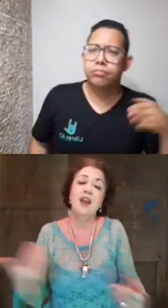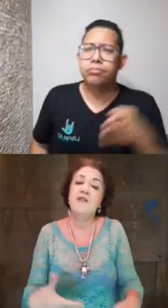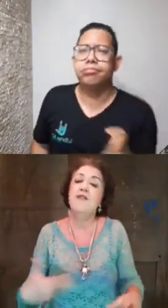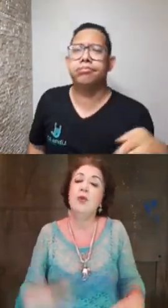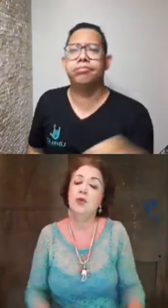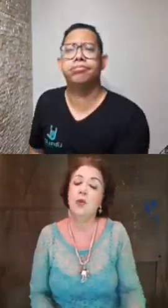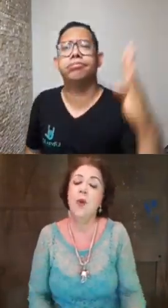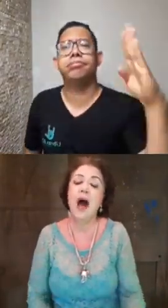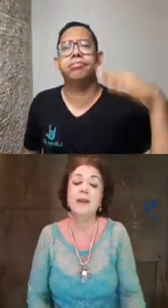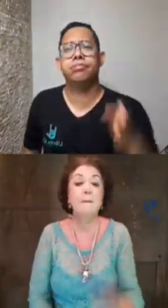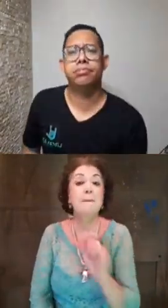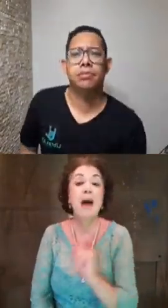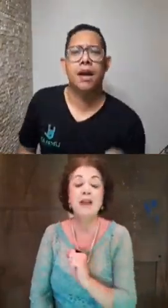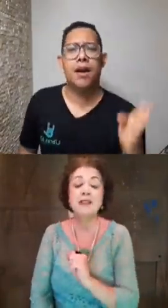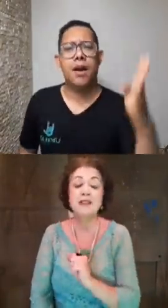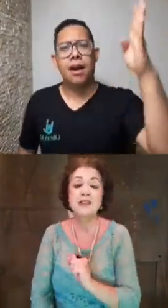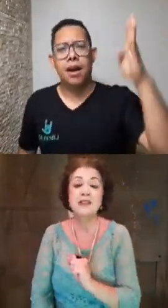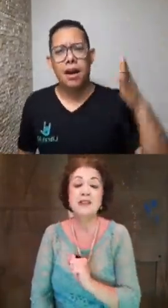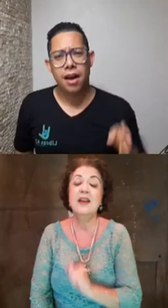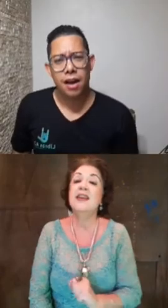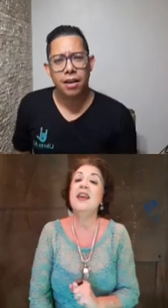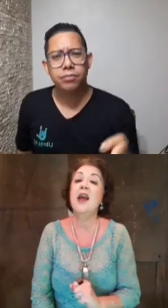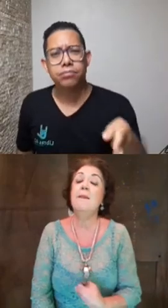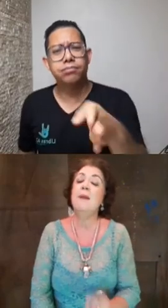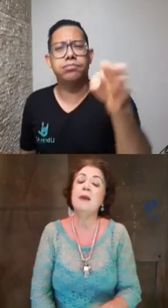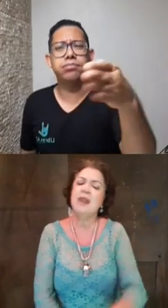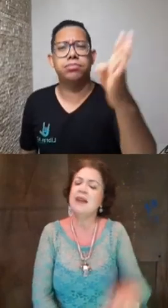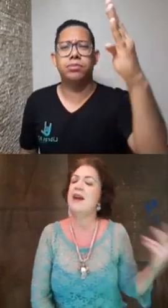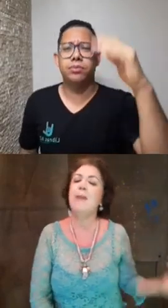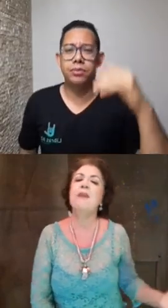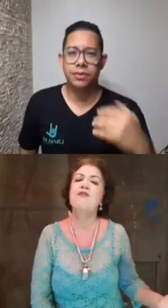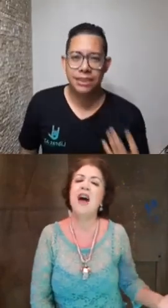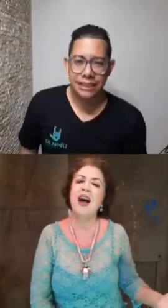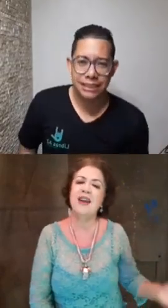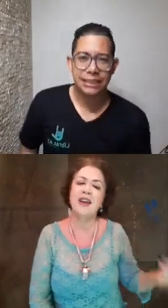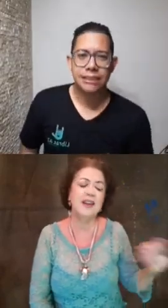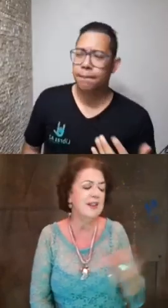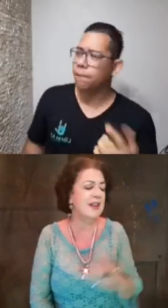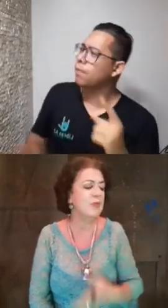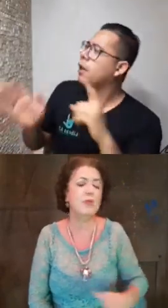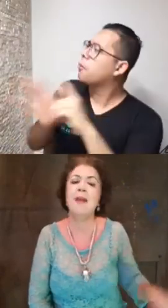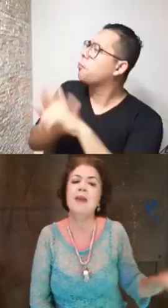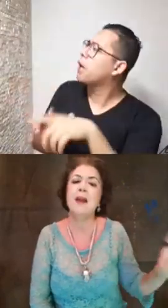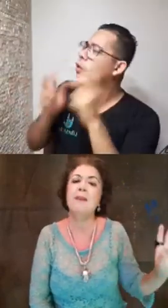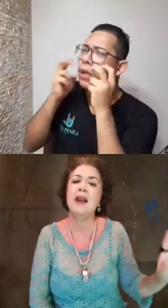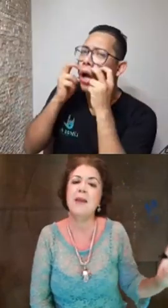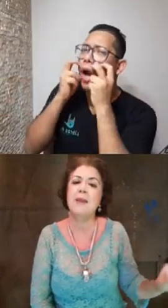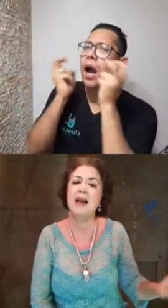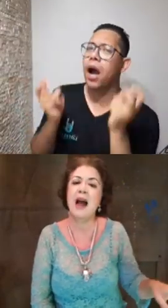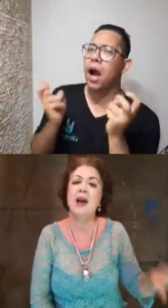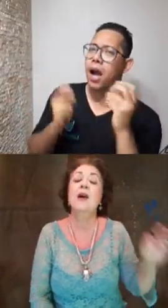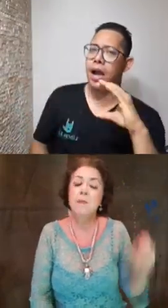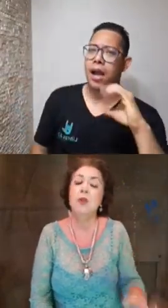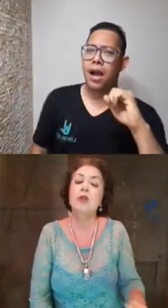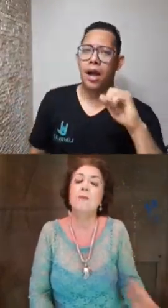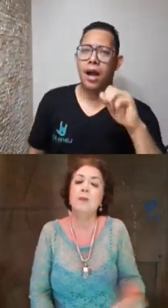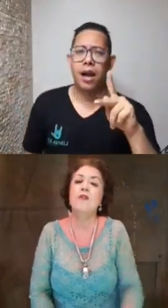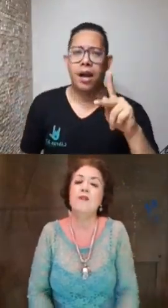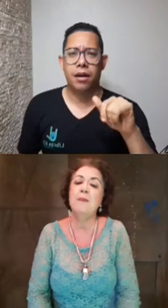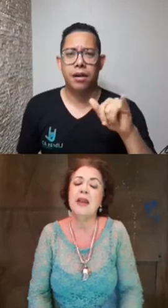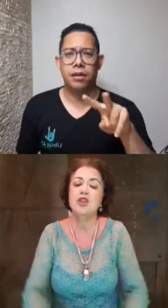boiar e flutuar. Mas que ele perguntasse à capivara que tanto caminha para lá e para cá,